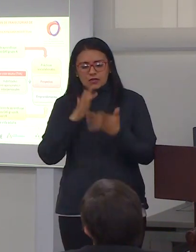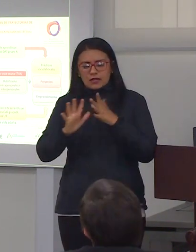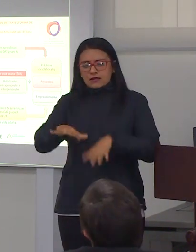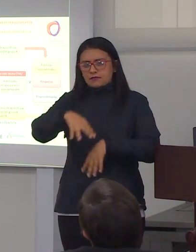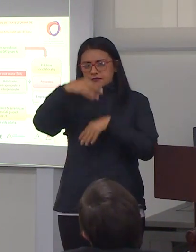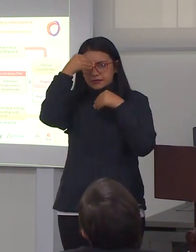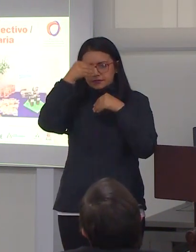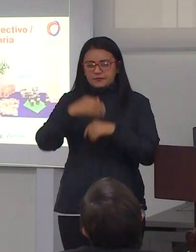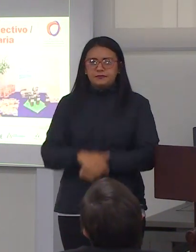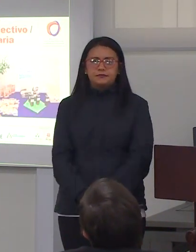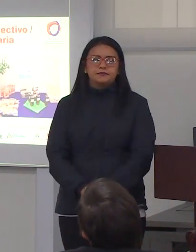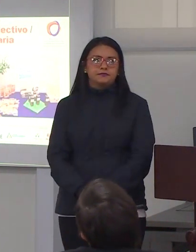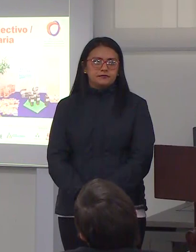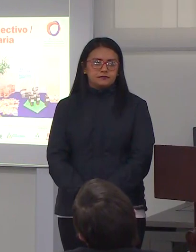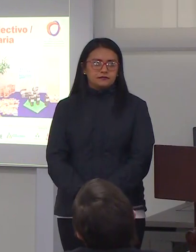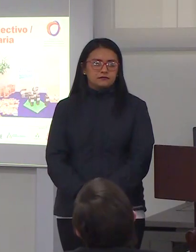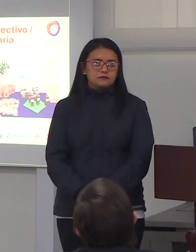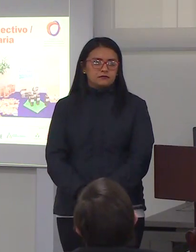aprendizajes.